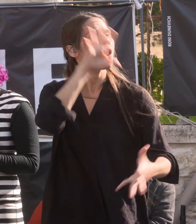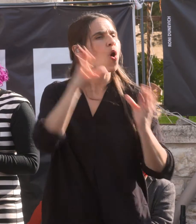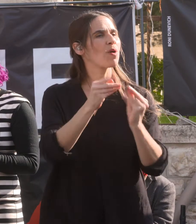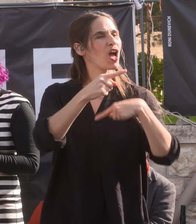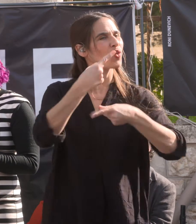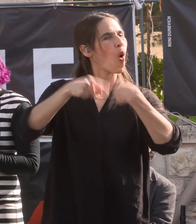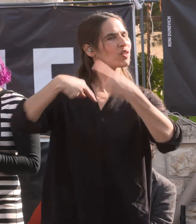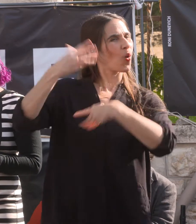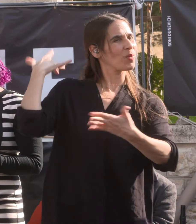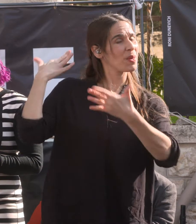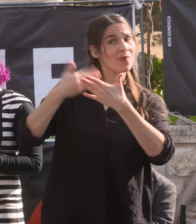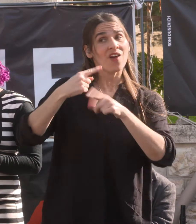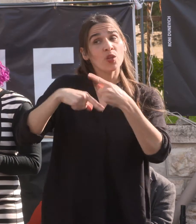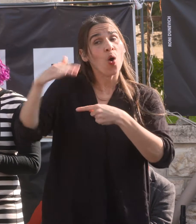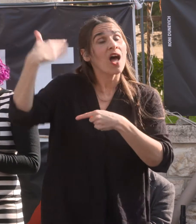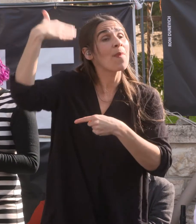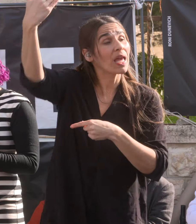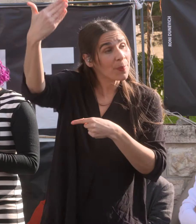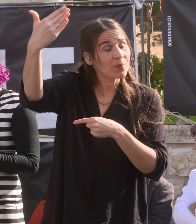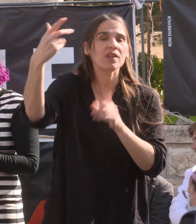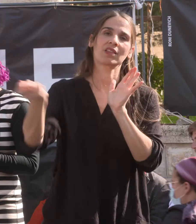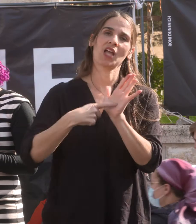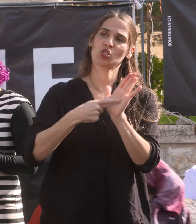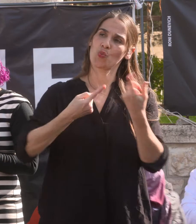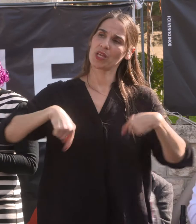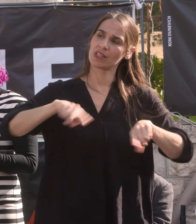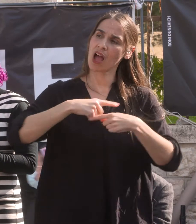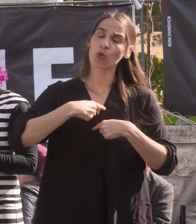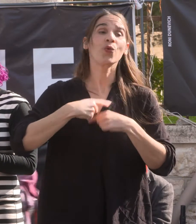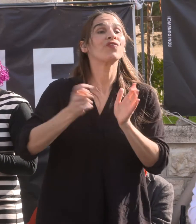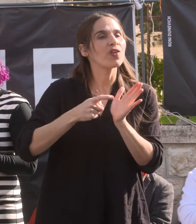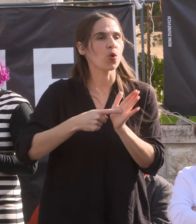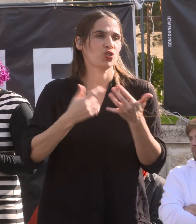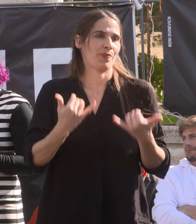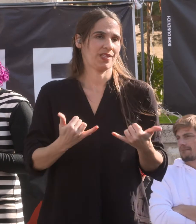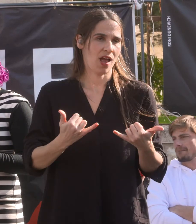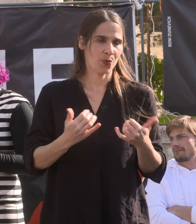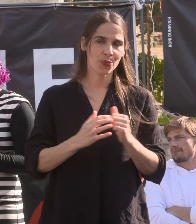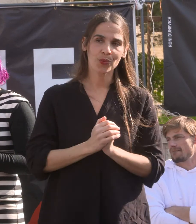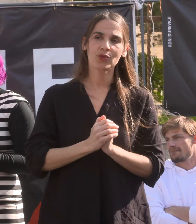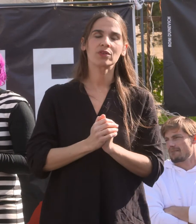שהדורות הקודמים והדורות הבאים דרשו מאיתנו ודורשים מאיתנו.